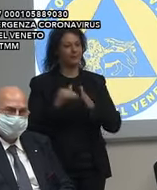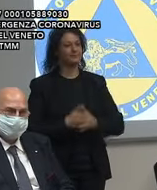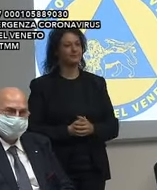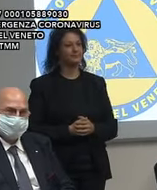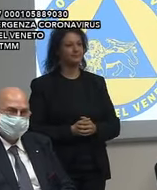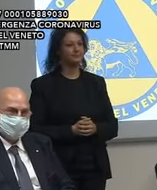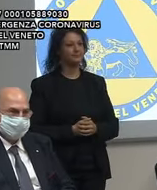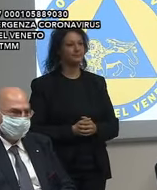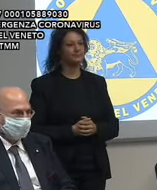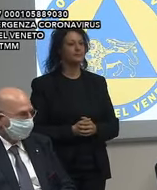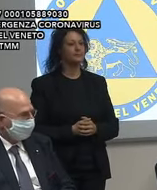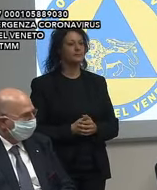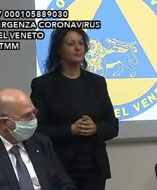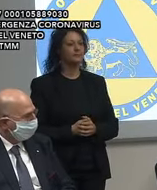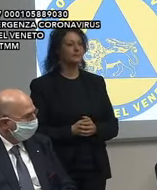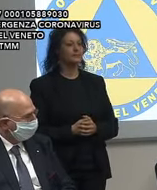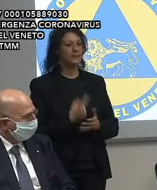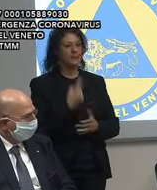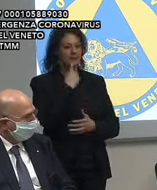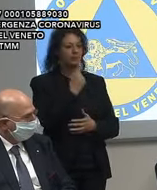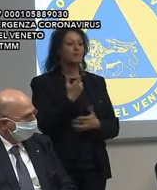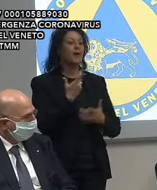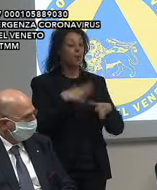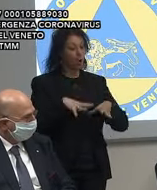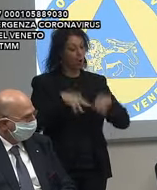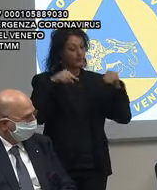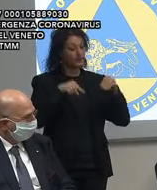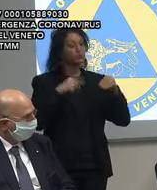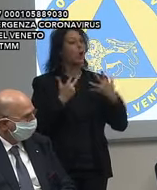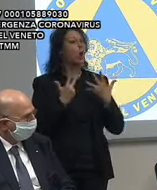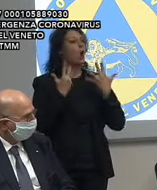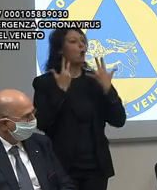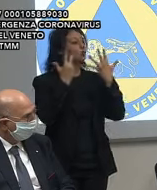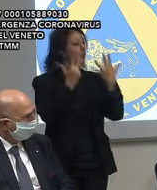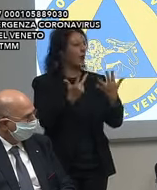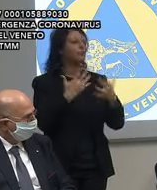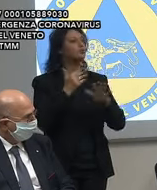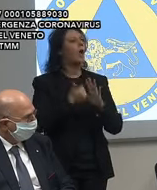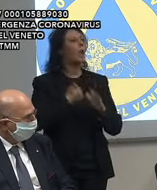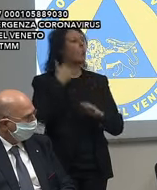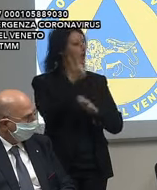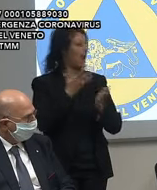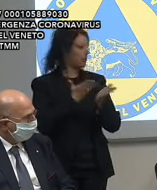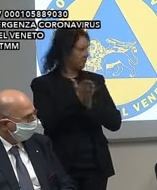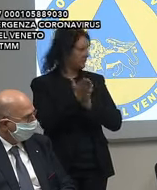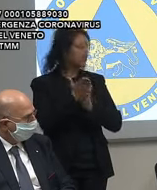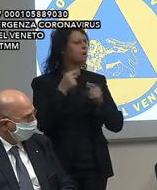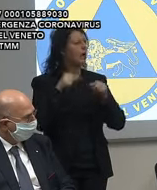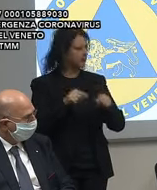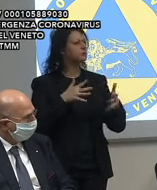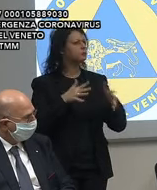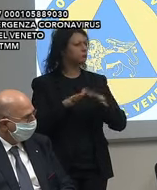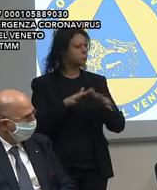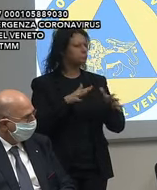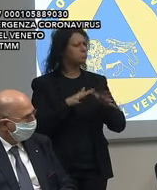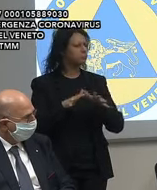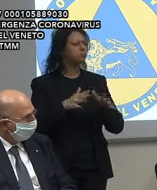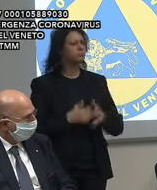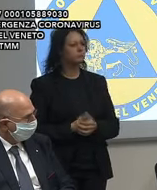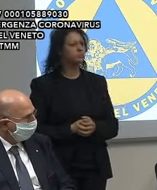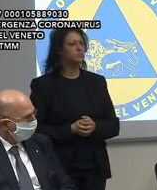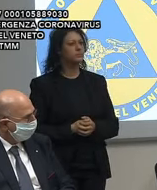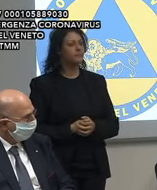diceva dal pronti e via 8 anni, un annetto è già passato, siamo a buon punto. Se ci danno un po' una